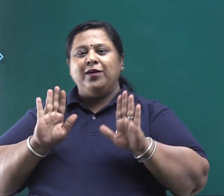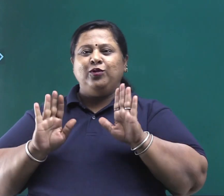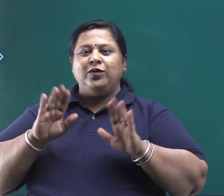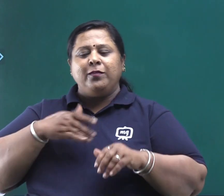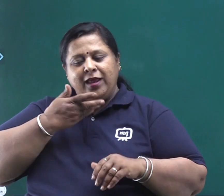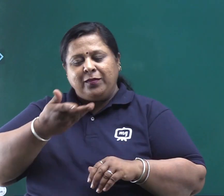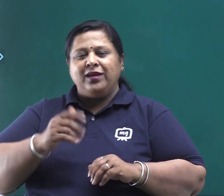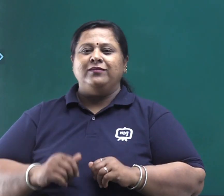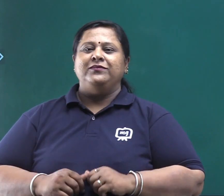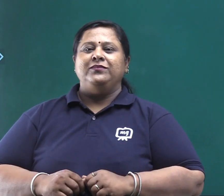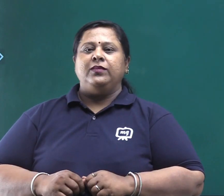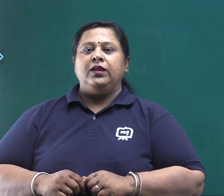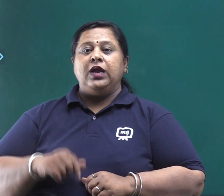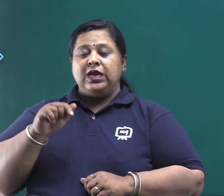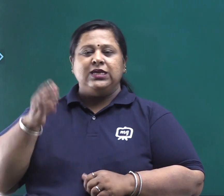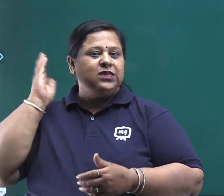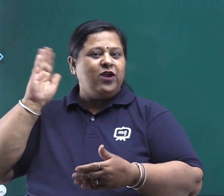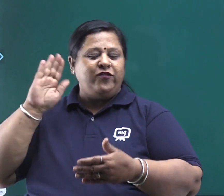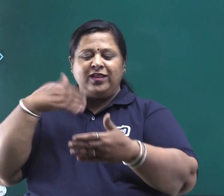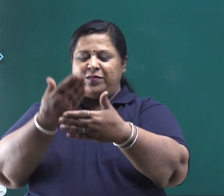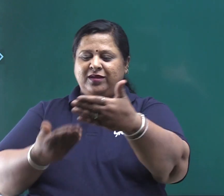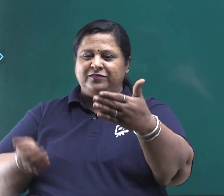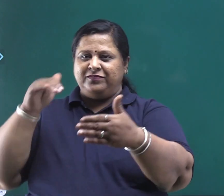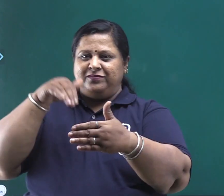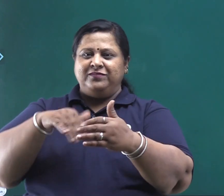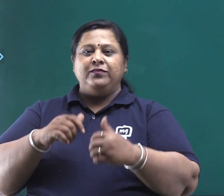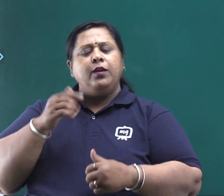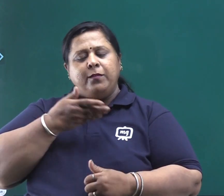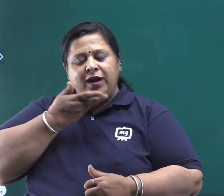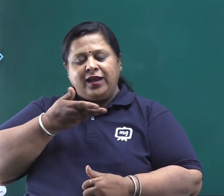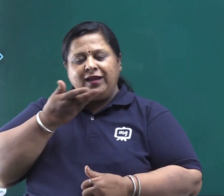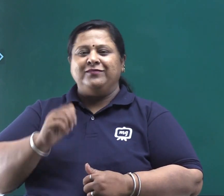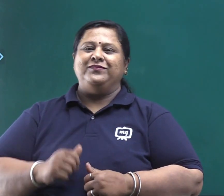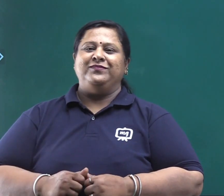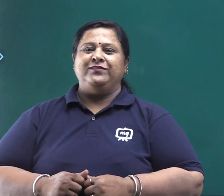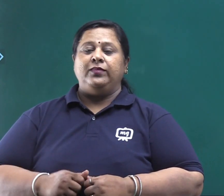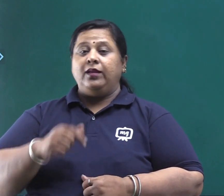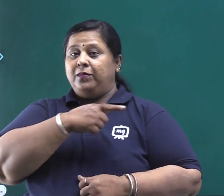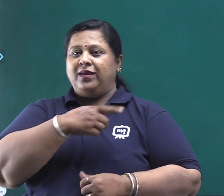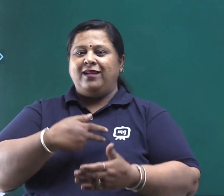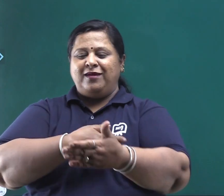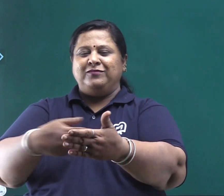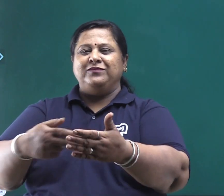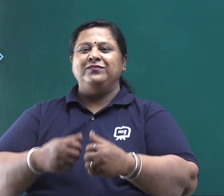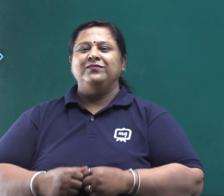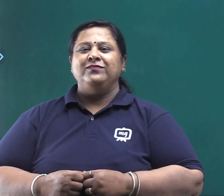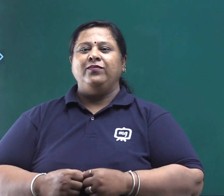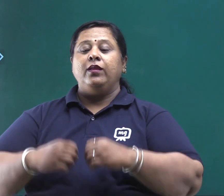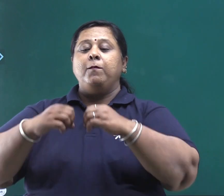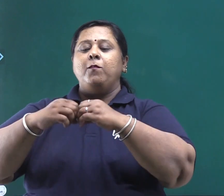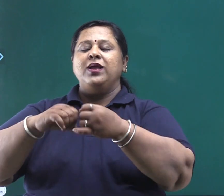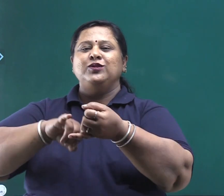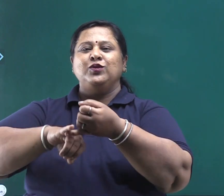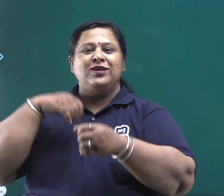के बारे में इस कविता में पढ़ेंगे। मेरा नाम ब्रिज